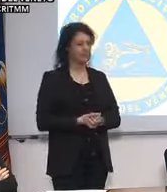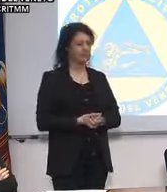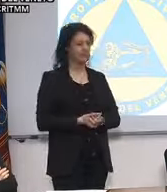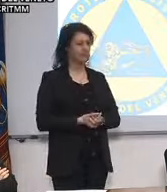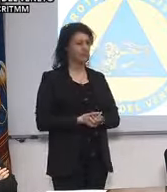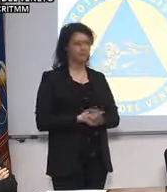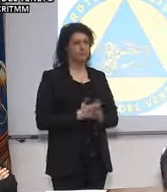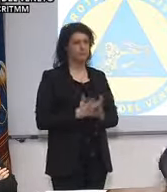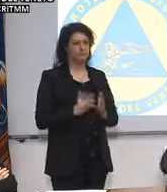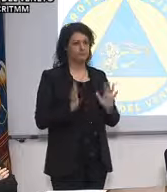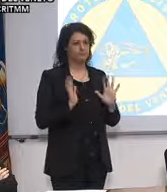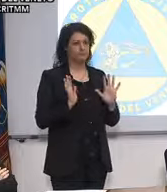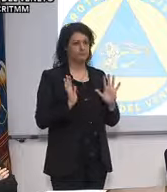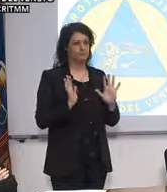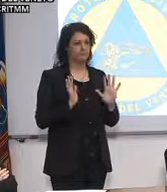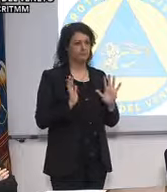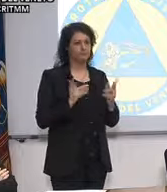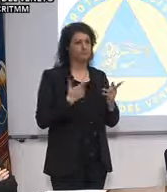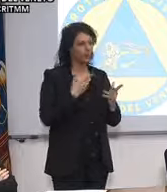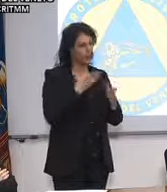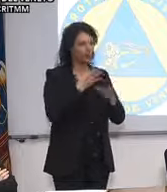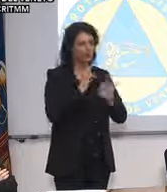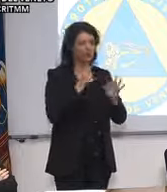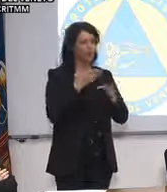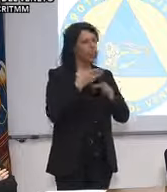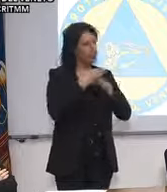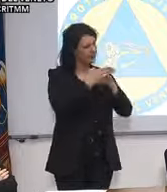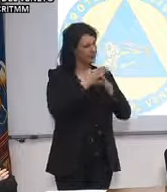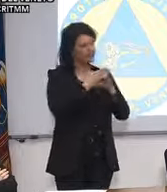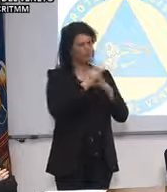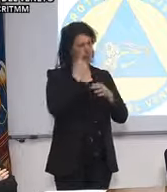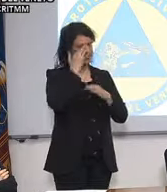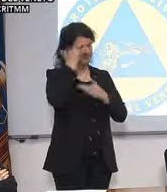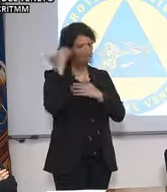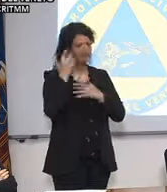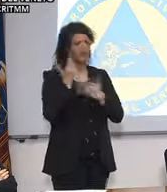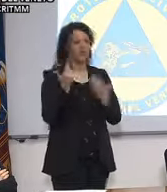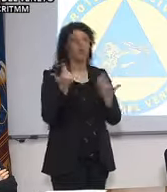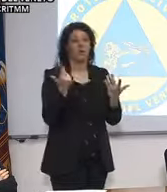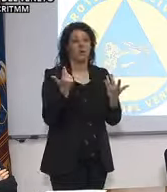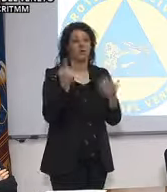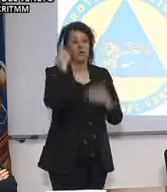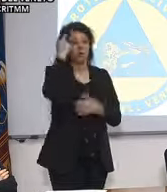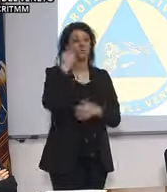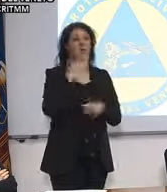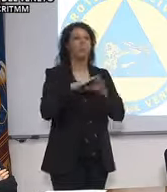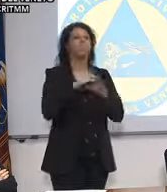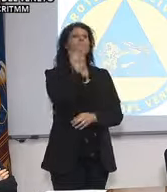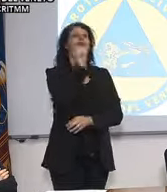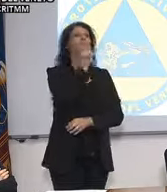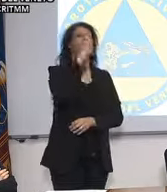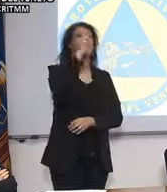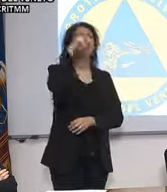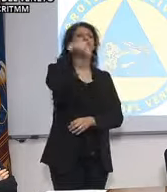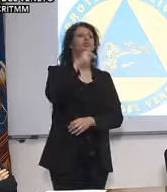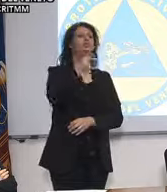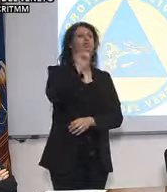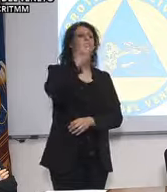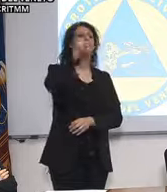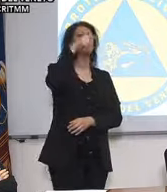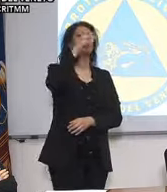Non lo so, guardate. No. Condivido con lei questa osservazione, ma non so giuridicamente dove sia scritto questo termine, non lo so.